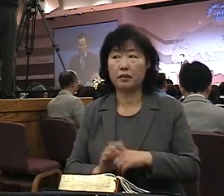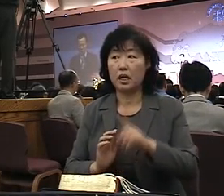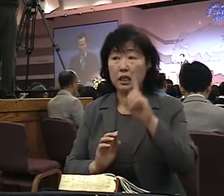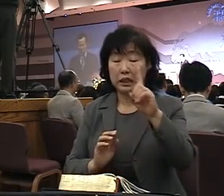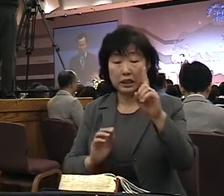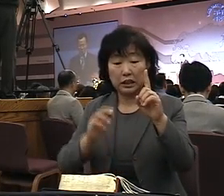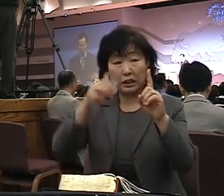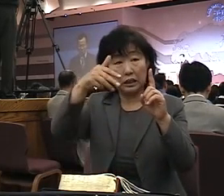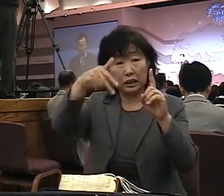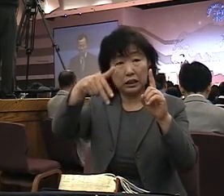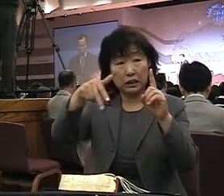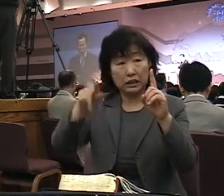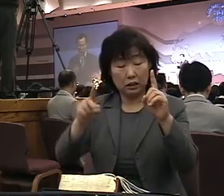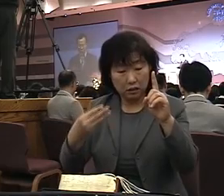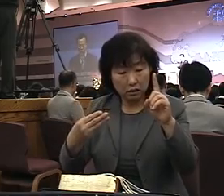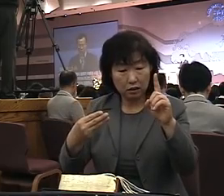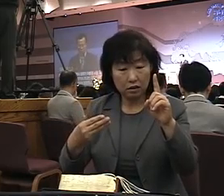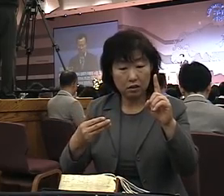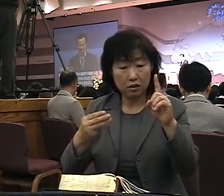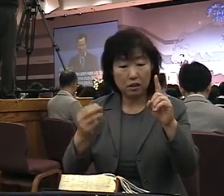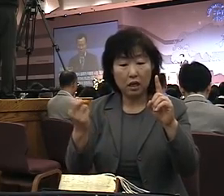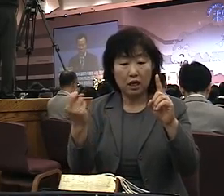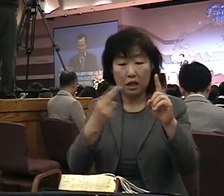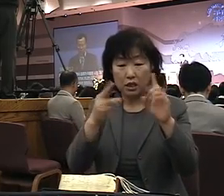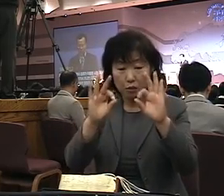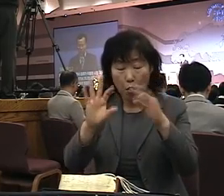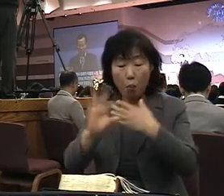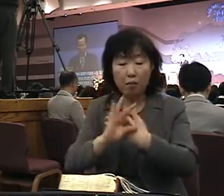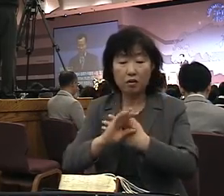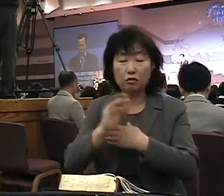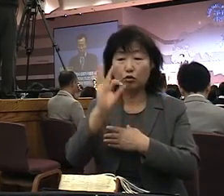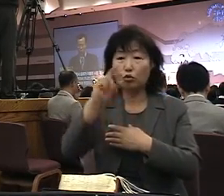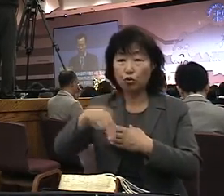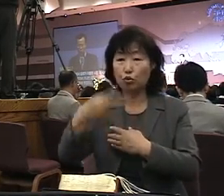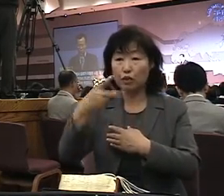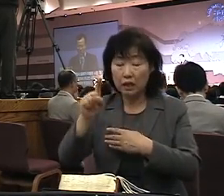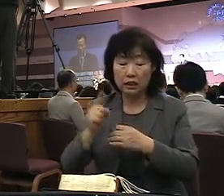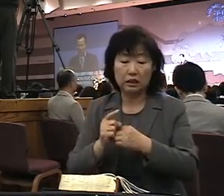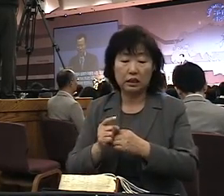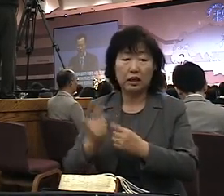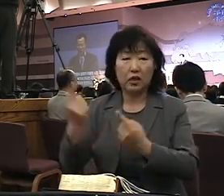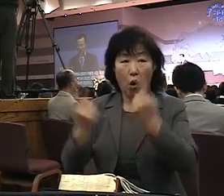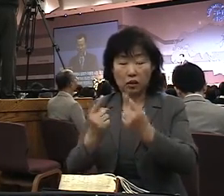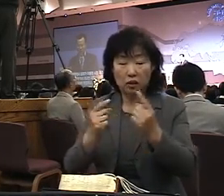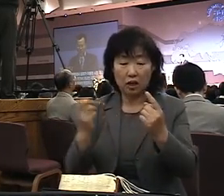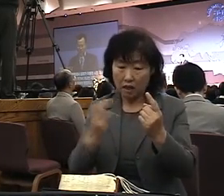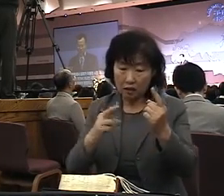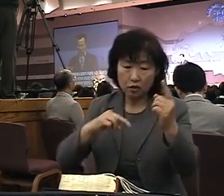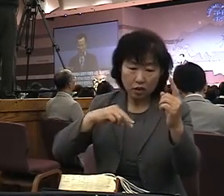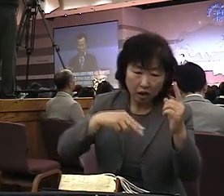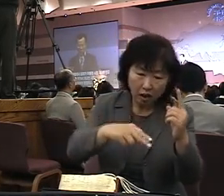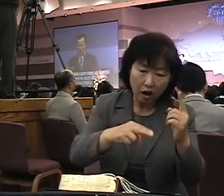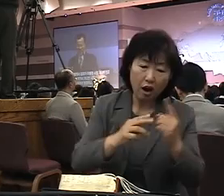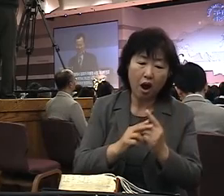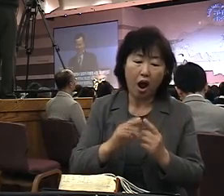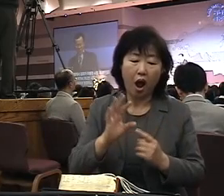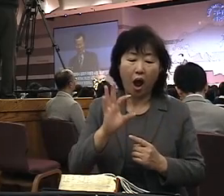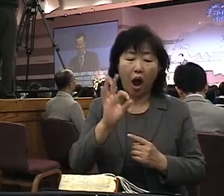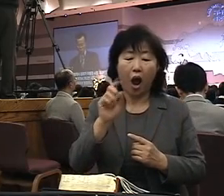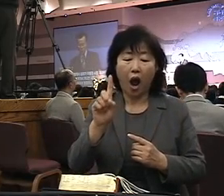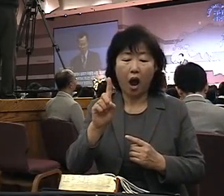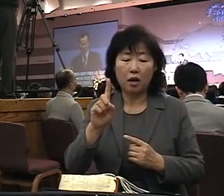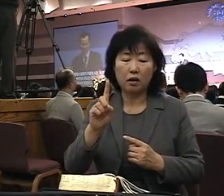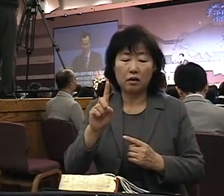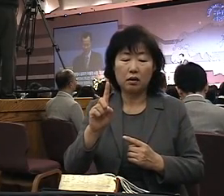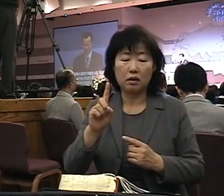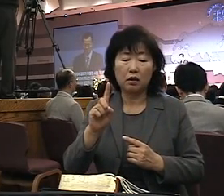1절과 2절을 다시 보면은 유다가 자기 형제에게서 내려가 아둘람 사람 히라에게로 나아가니라. 유다가 거기서 가나안